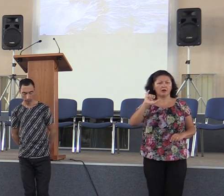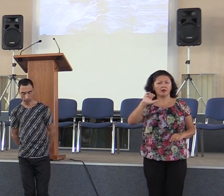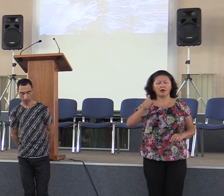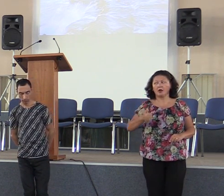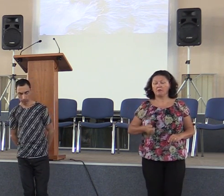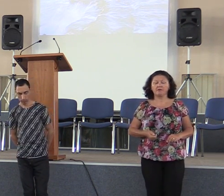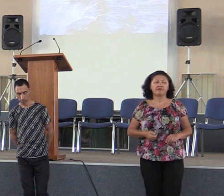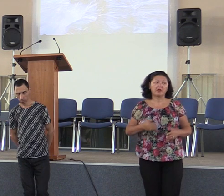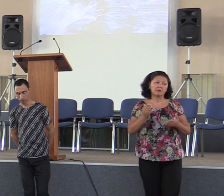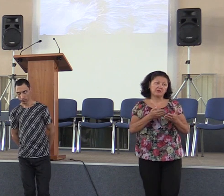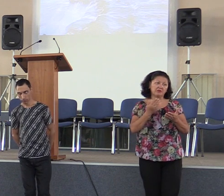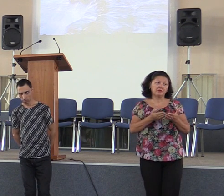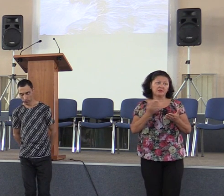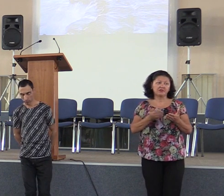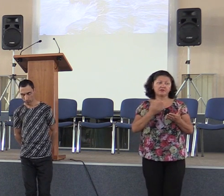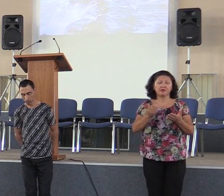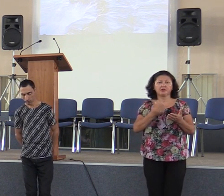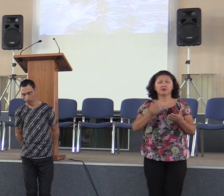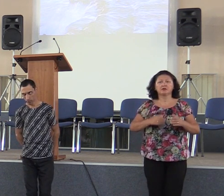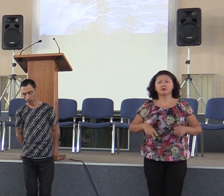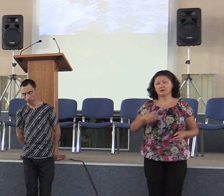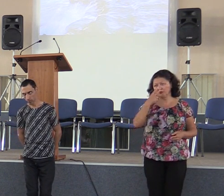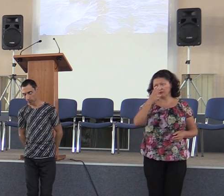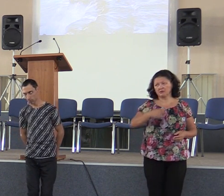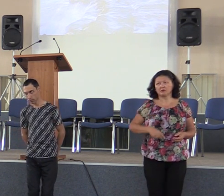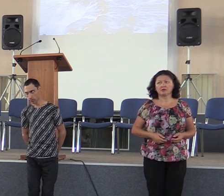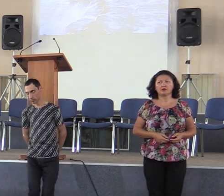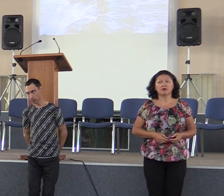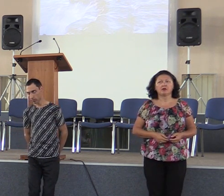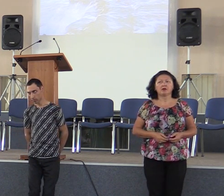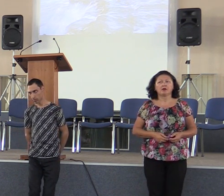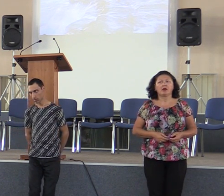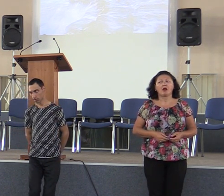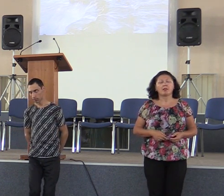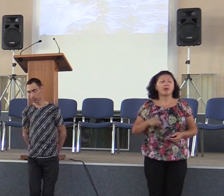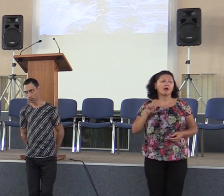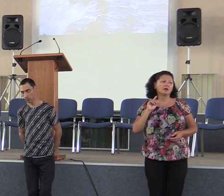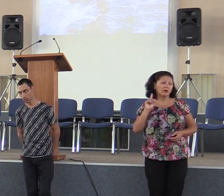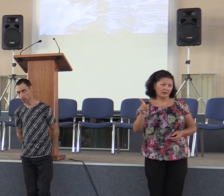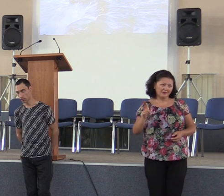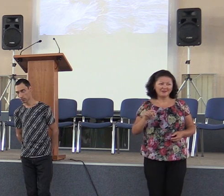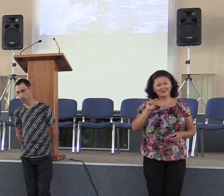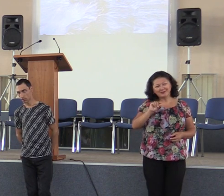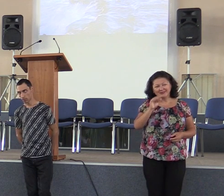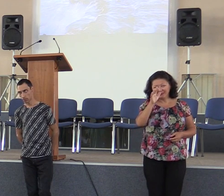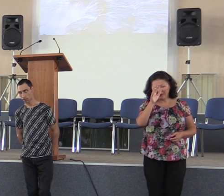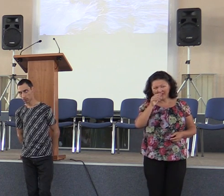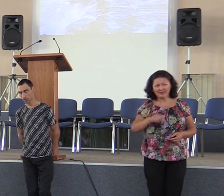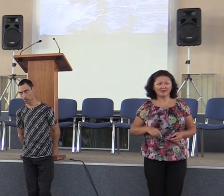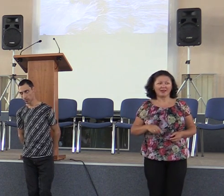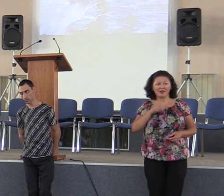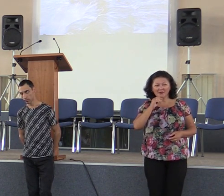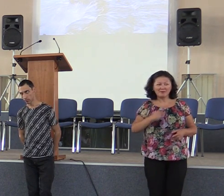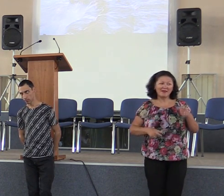Mi-a răbdăsoara mănăsfăitor și mi-am dat seama că, de fapt, dânsul m-a păcălit puțin, pentru că e vorba de o carte